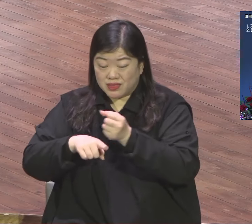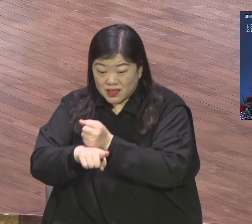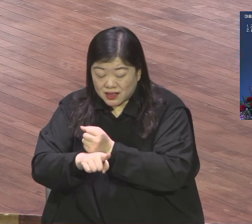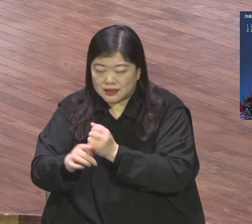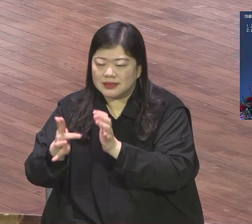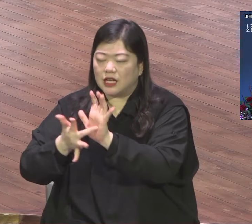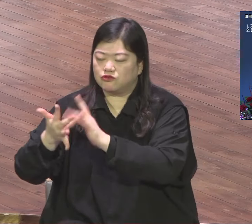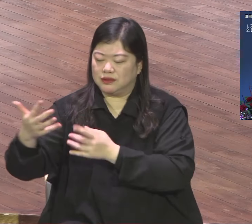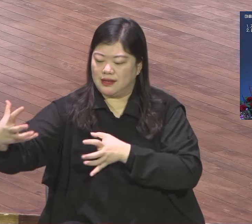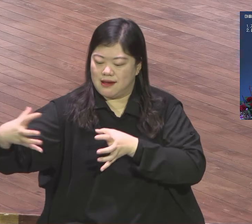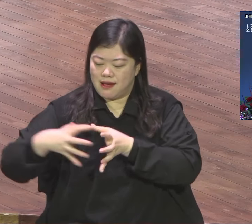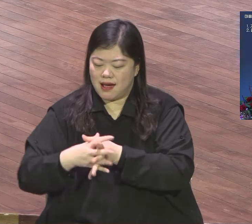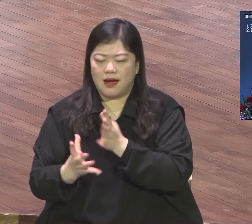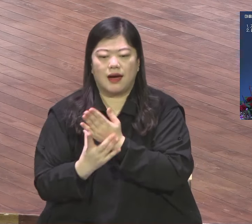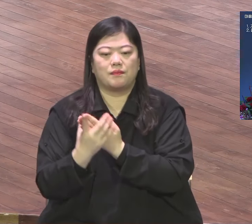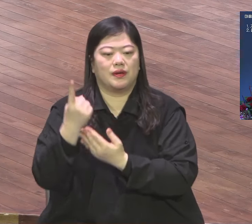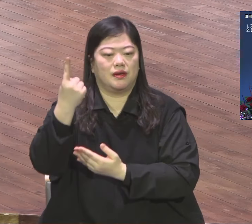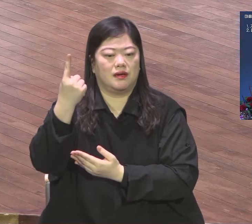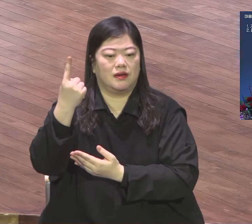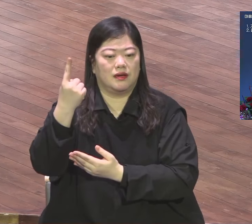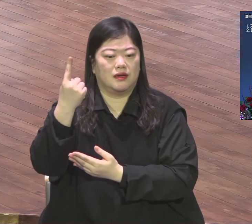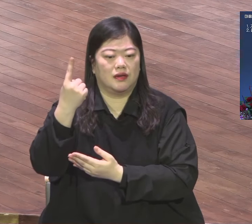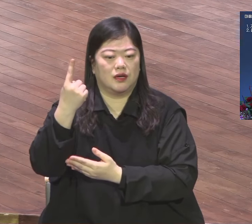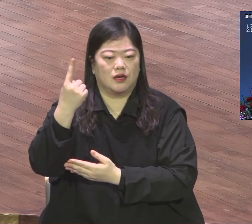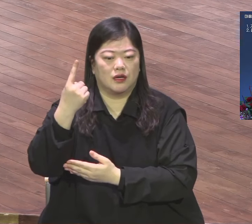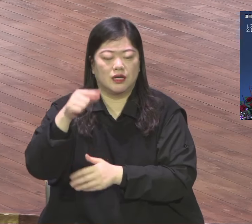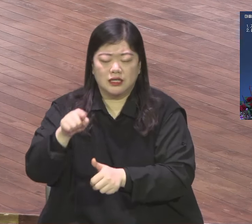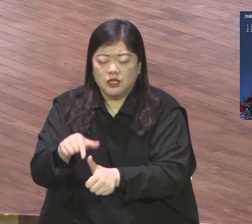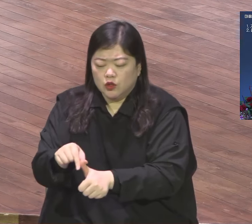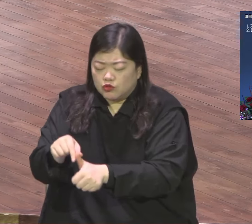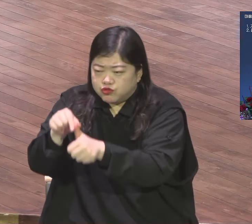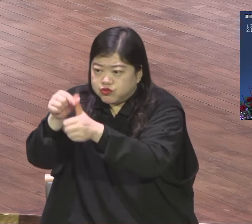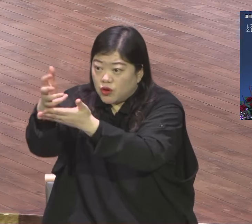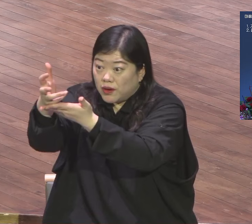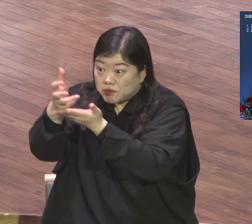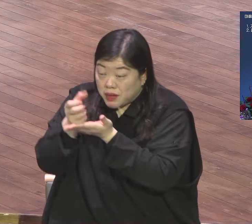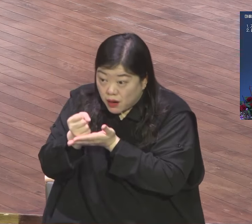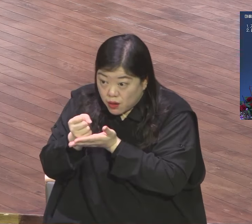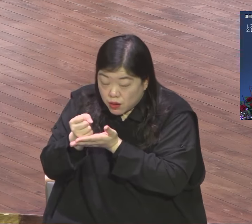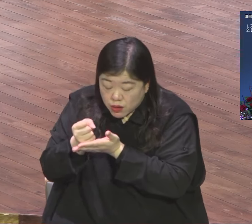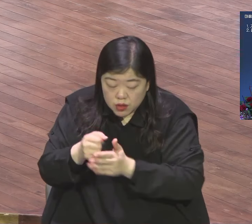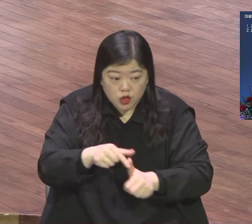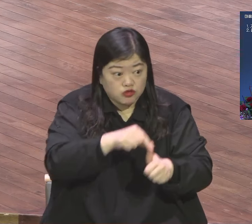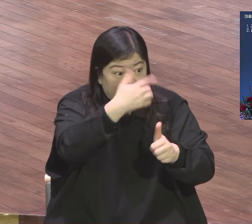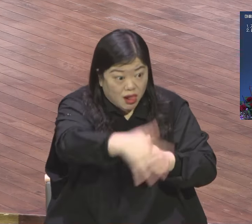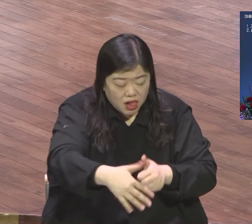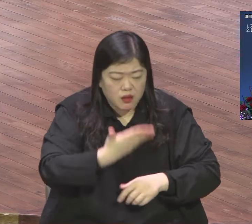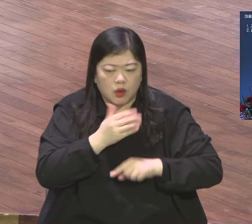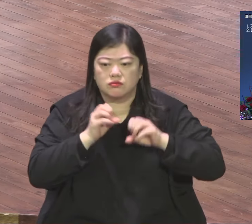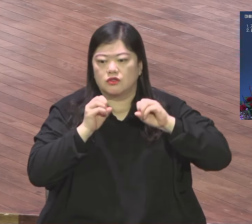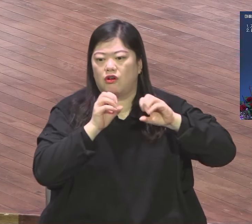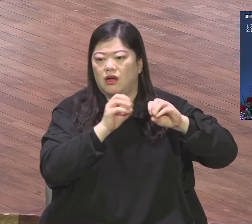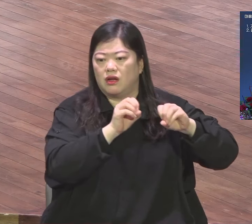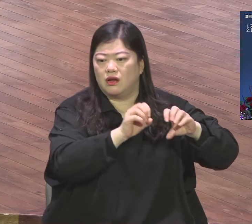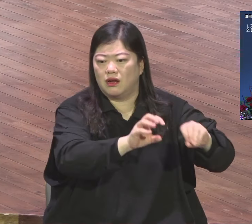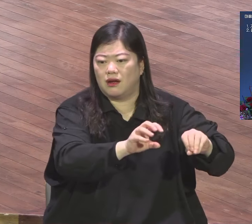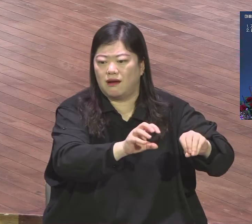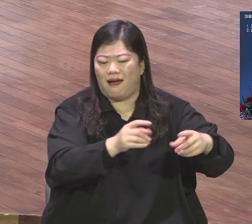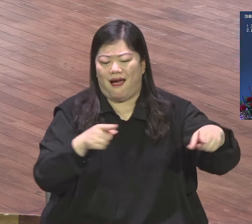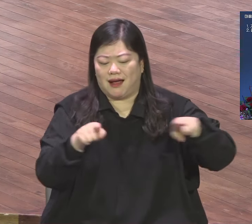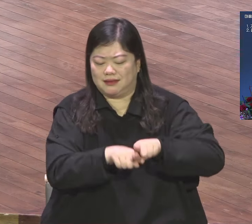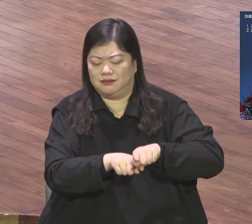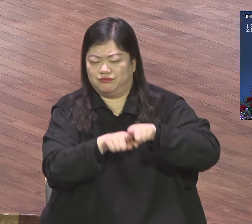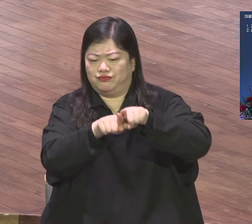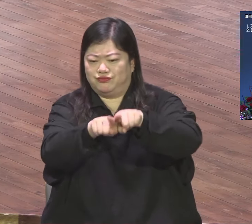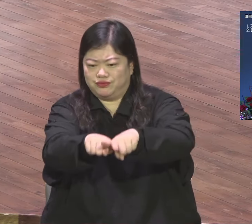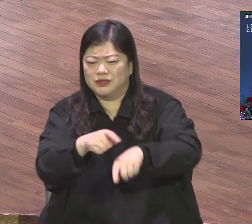이제 이 구원의 진리의 유일성의 복음을 전하는 삶의 중요성을 다시금 내가 삶 속의 신비에 새기겠다는